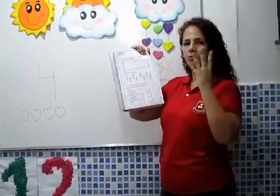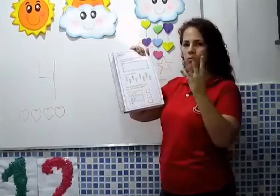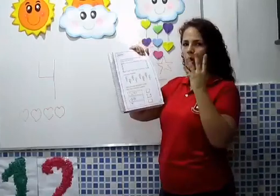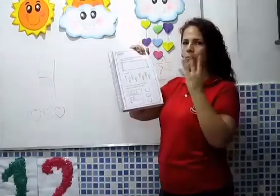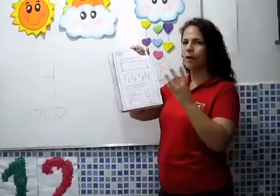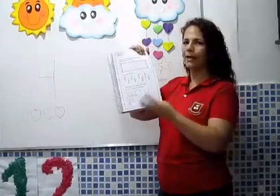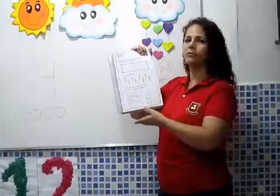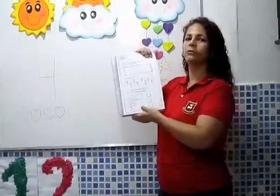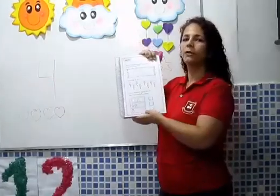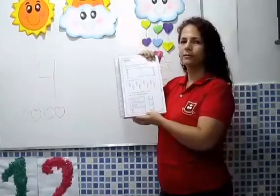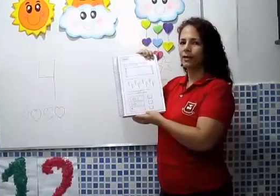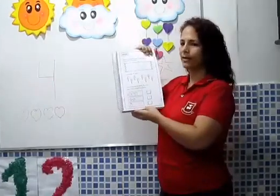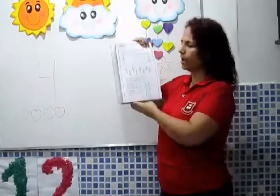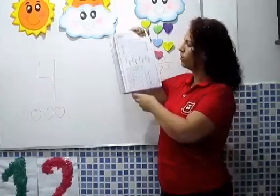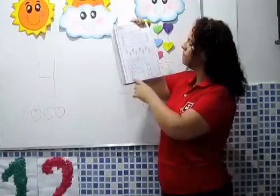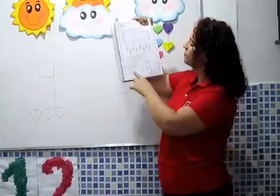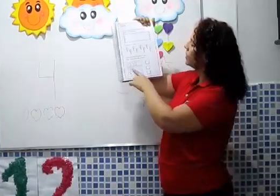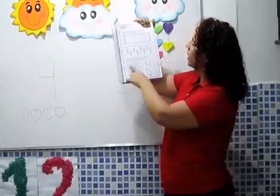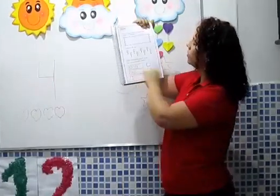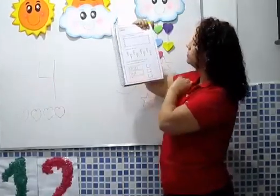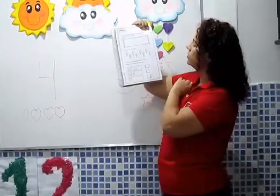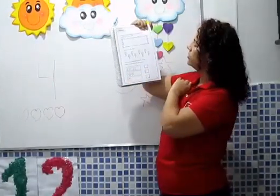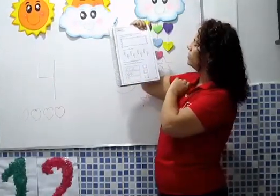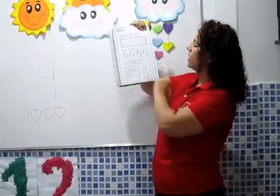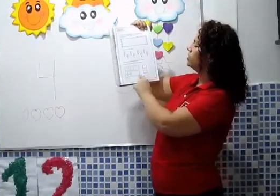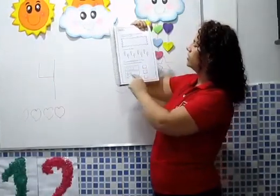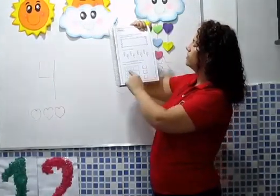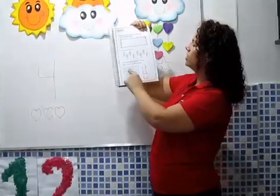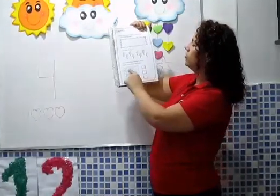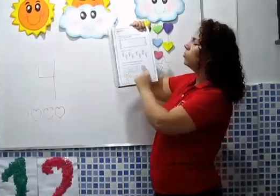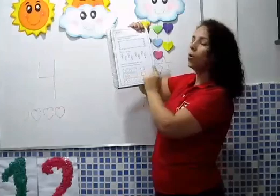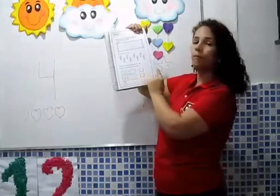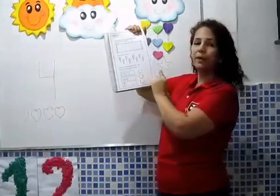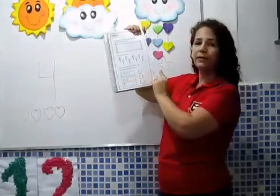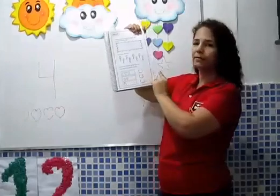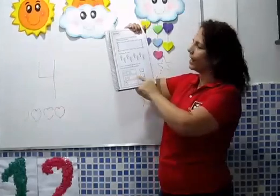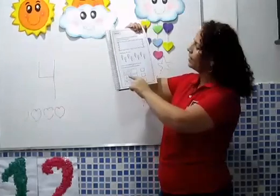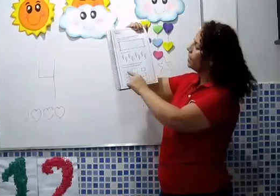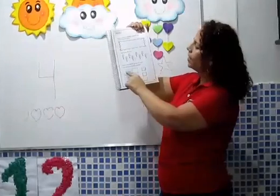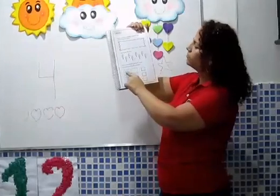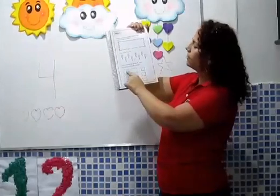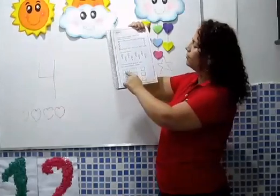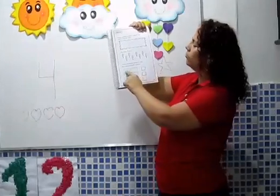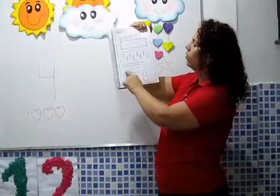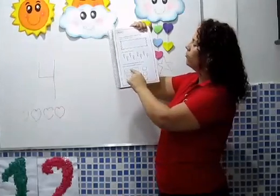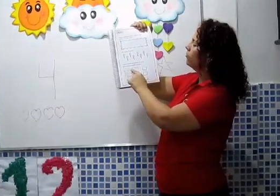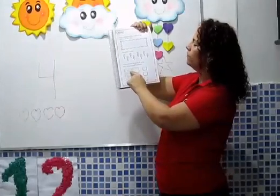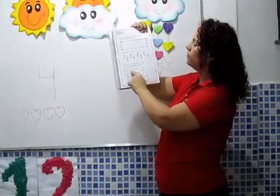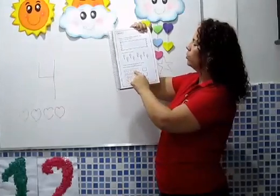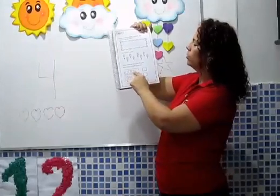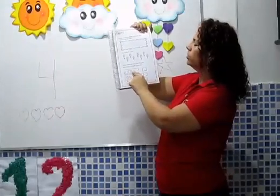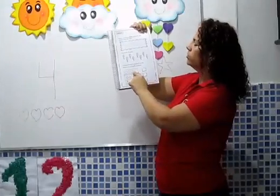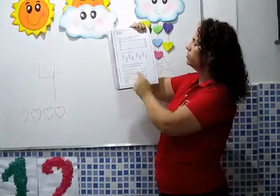só 4, tá legal? E a outra atividade aqui vocês vão completar. Eu tenho 1, 2,